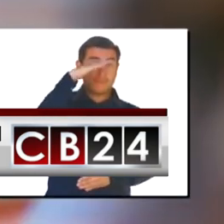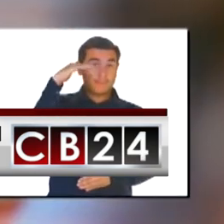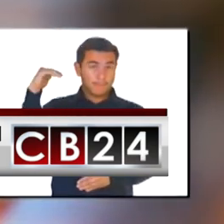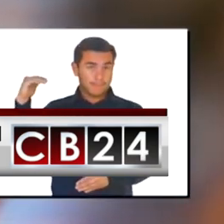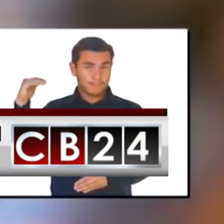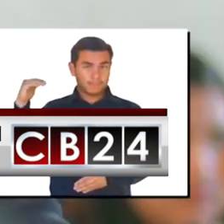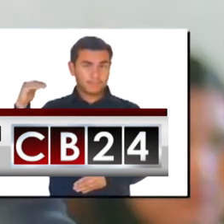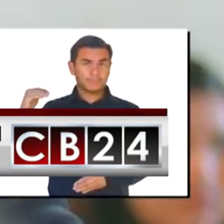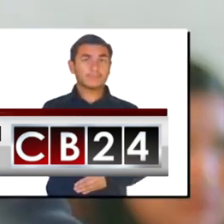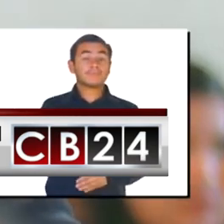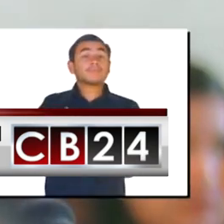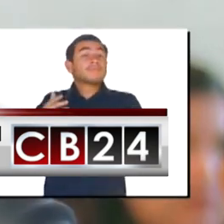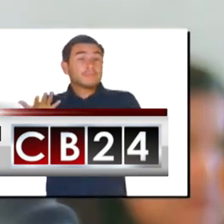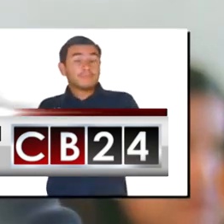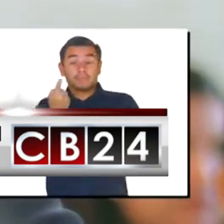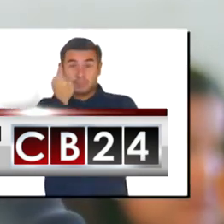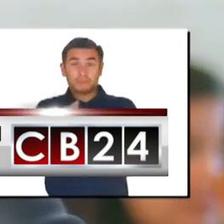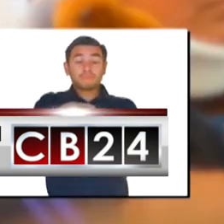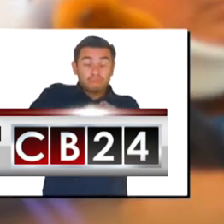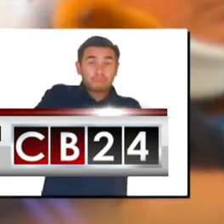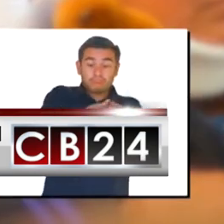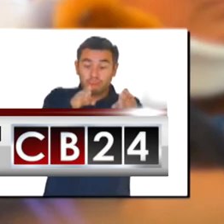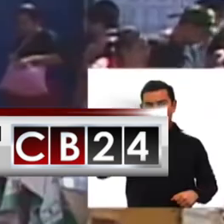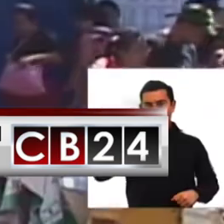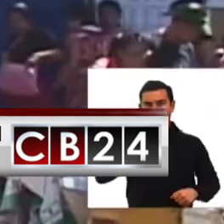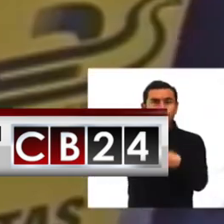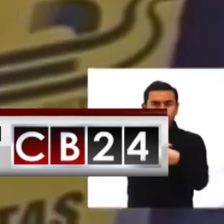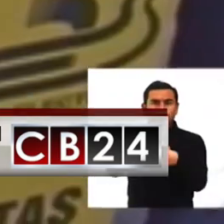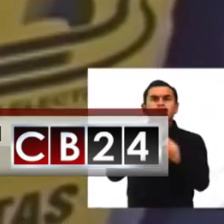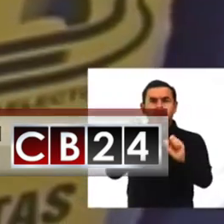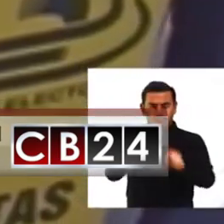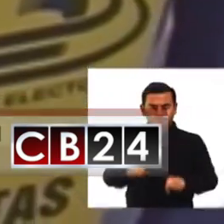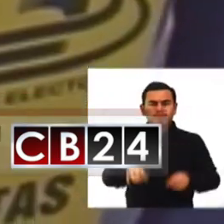municipios en los que se encuentra dividido el territorio de ese país y que son conformantes del gobierno local.